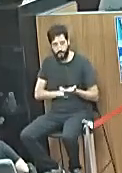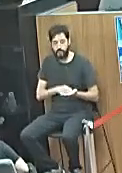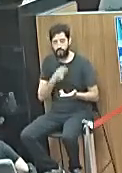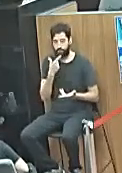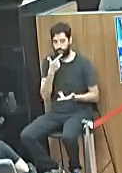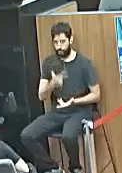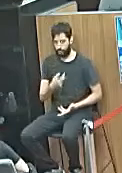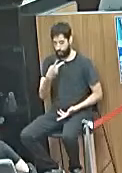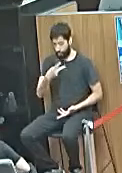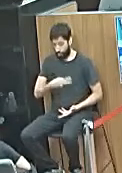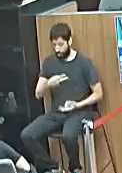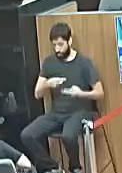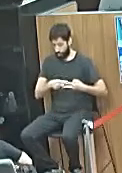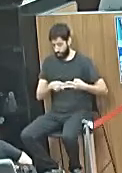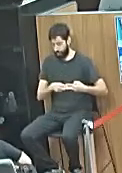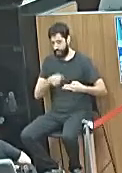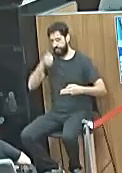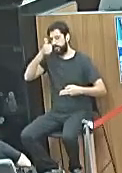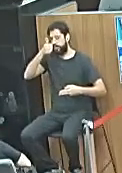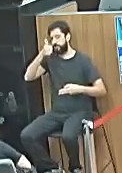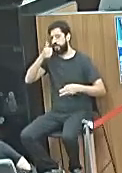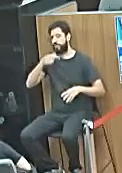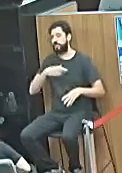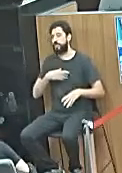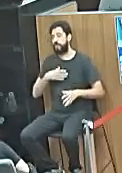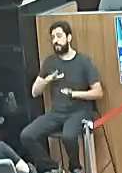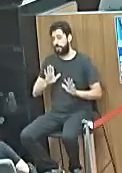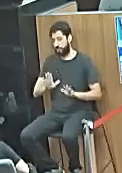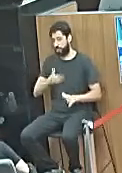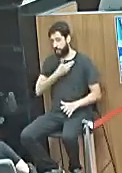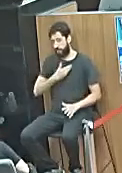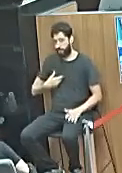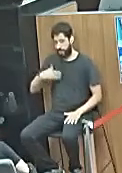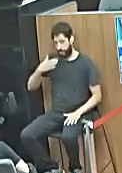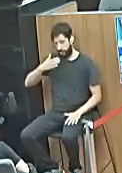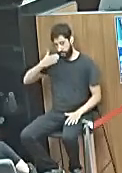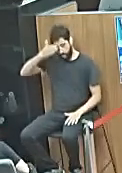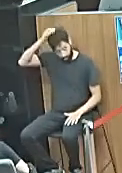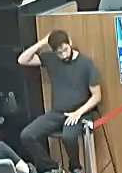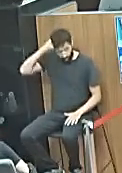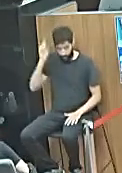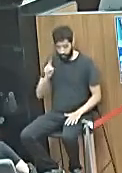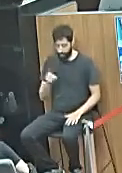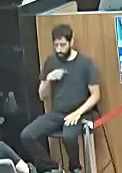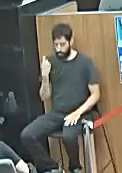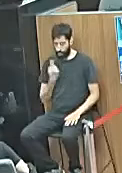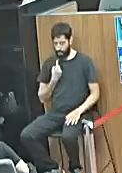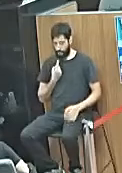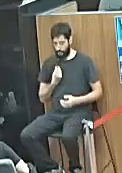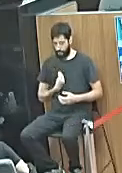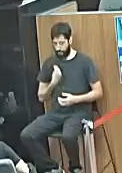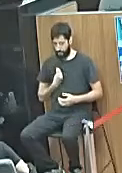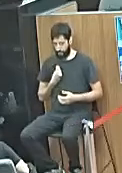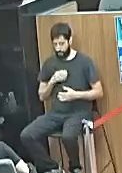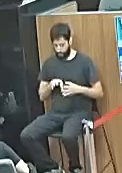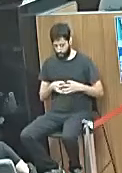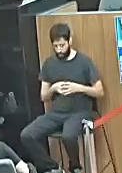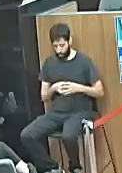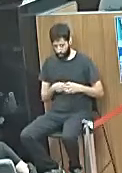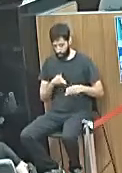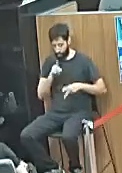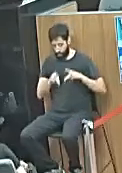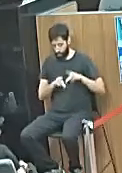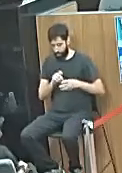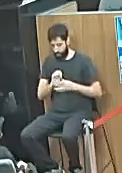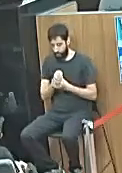aspas excelentíssimo senhor governador romeu zema nós participantes do grupo de discussão da segurança pública grupo 1